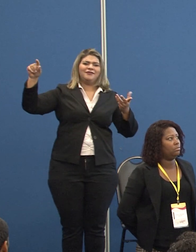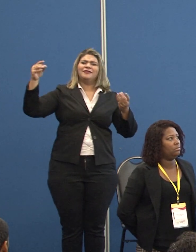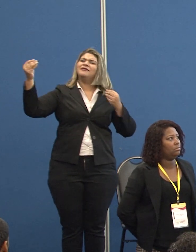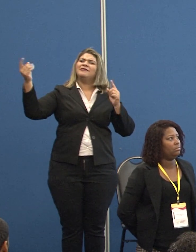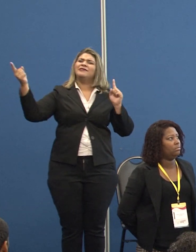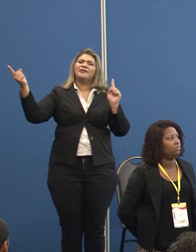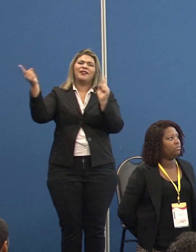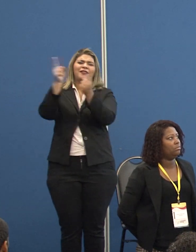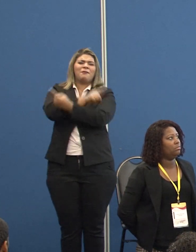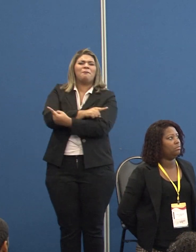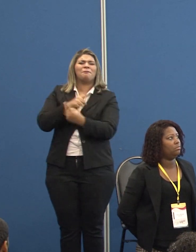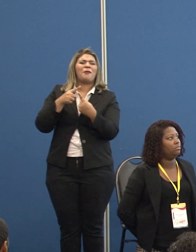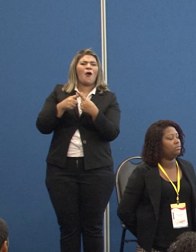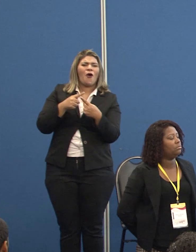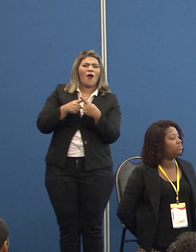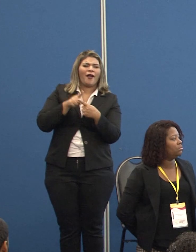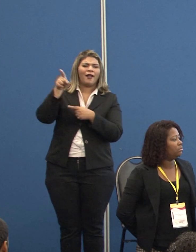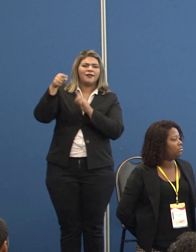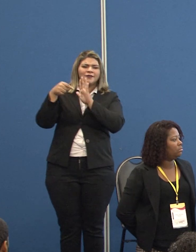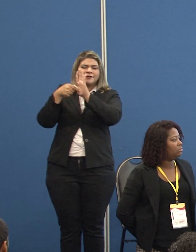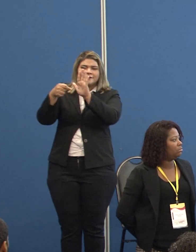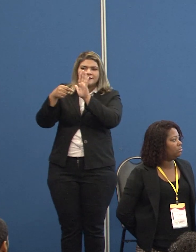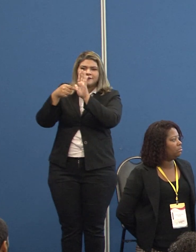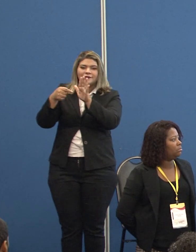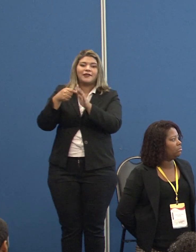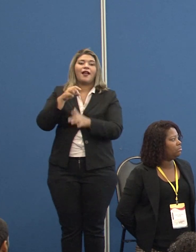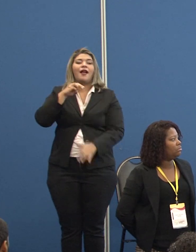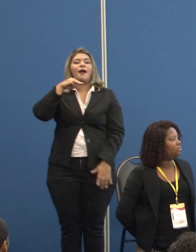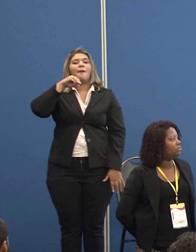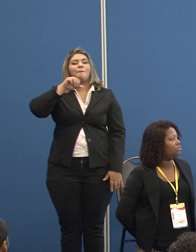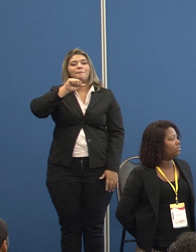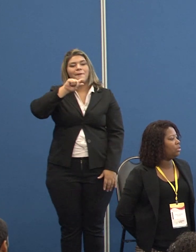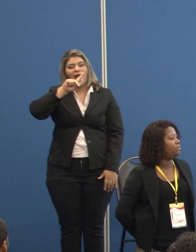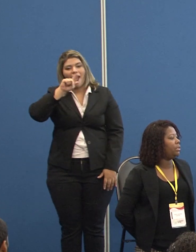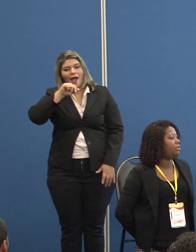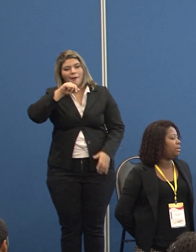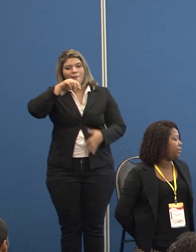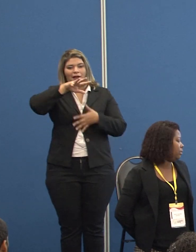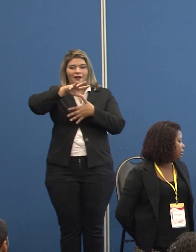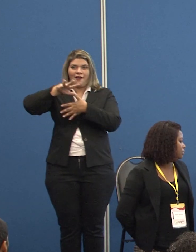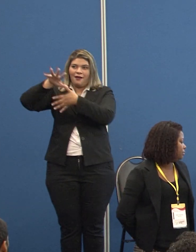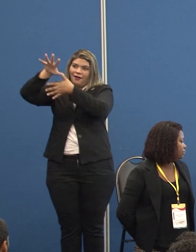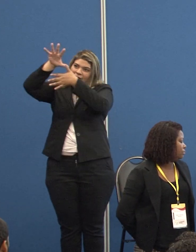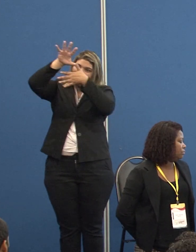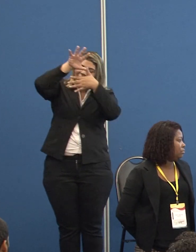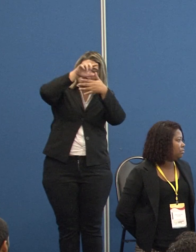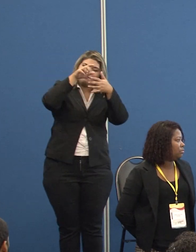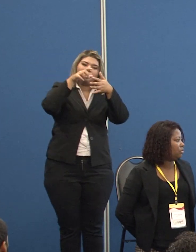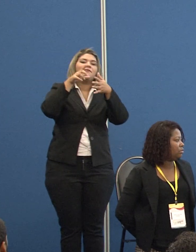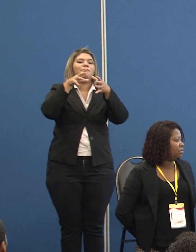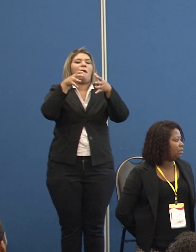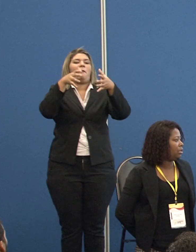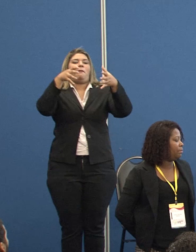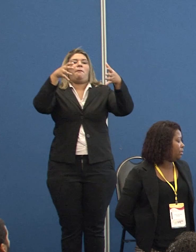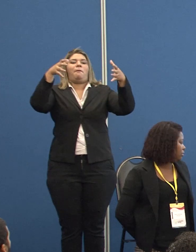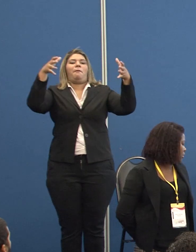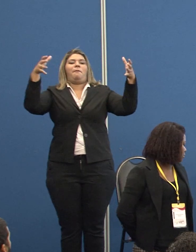do Brasil, aí fomos trabalhando com o mapa, e fomos ampliando todos